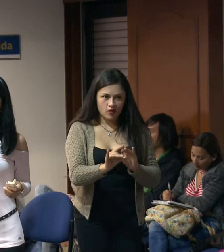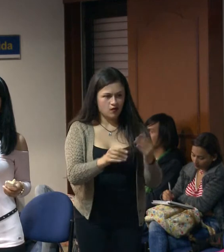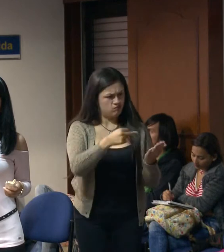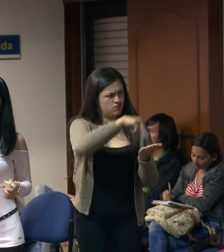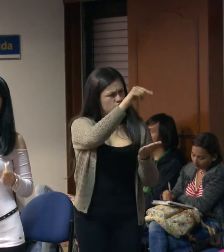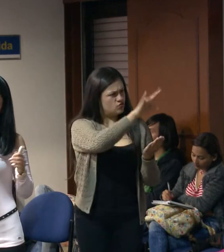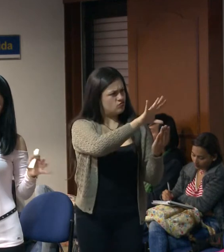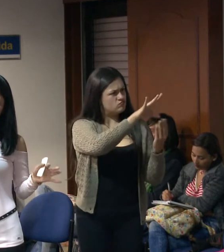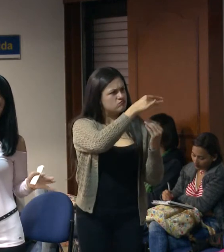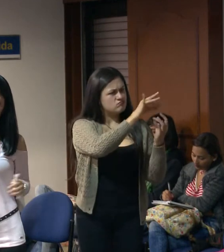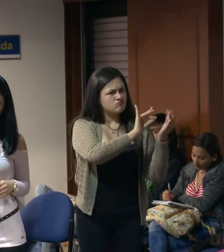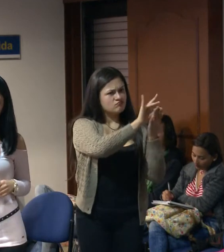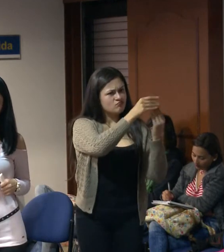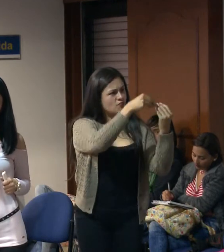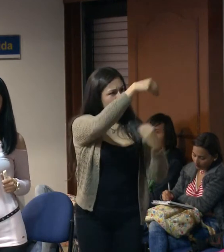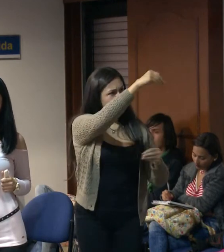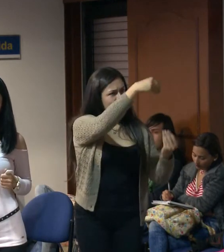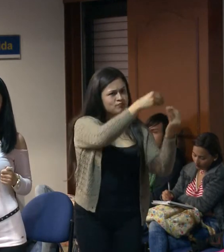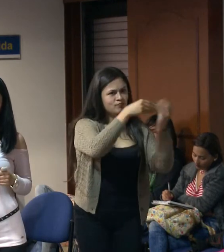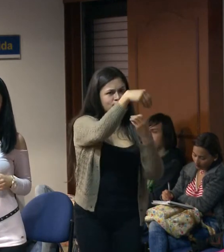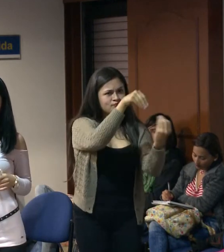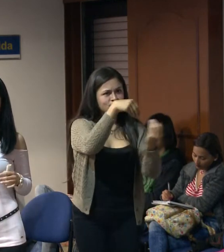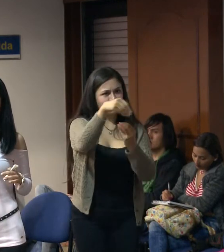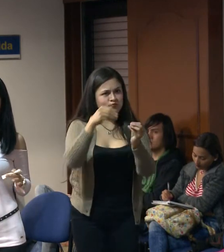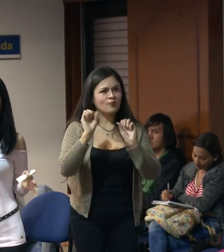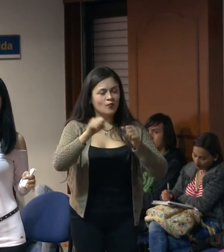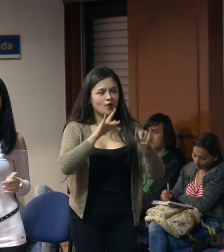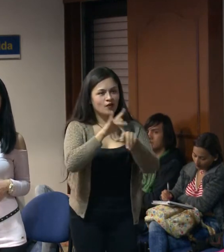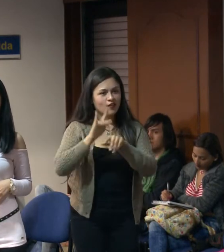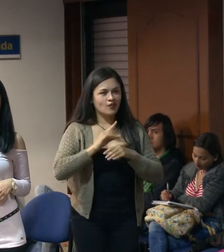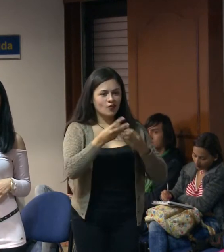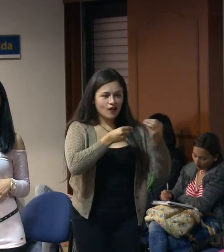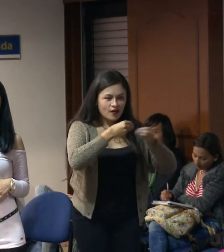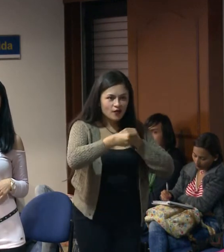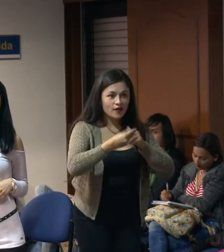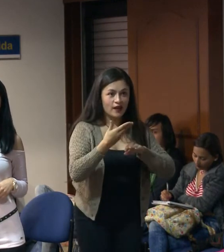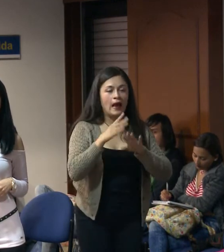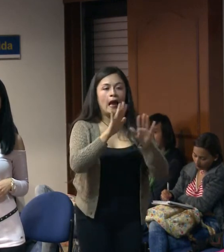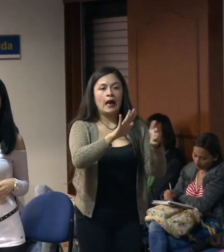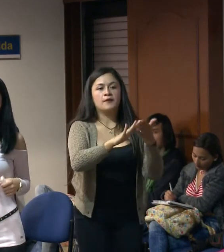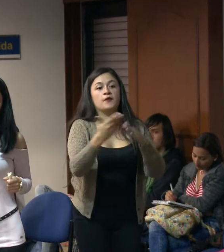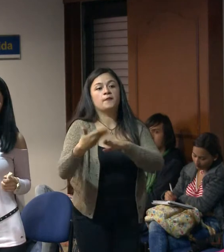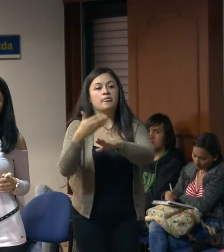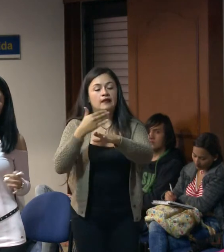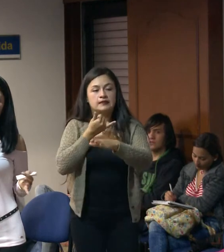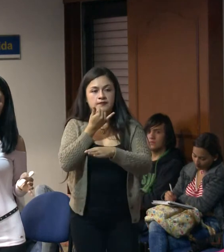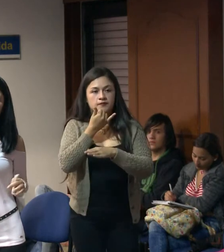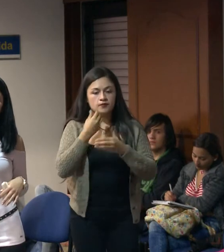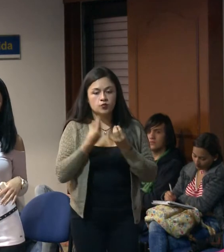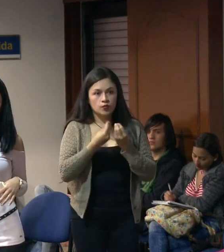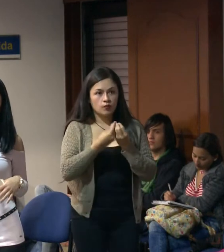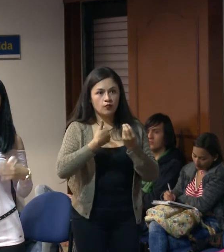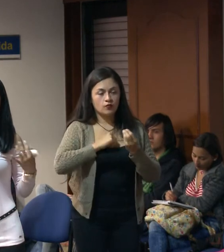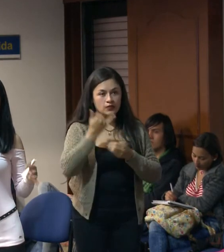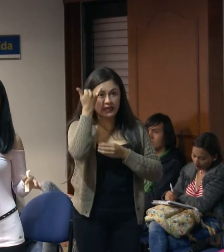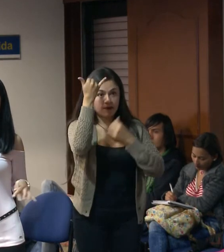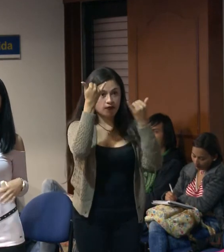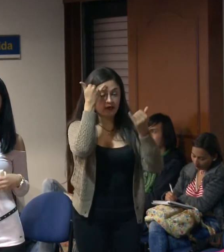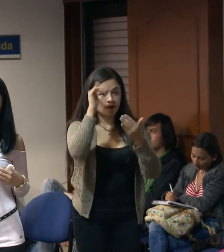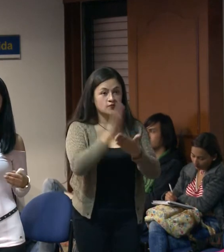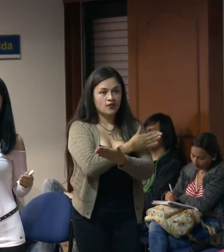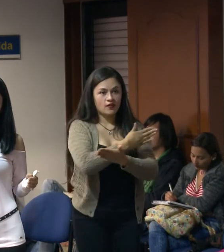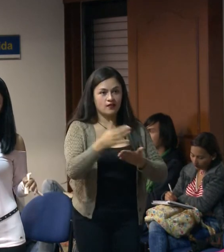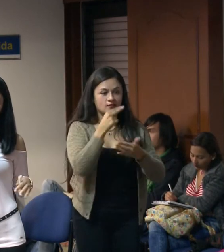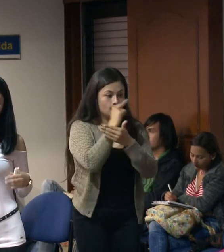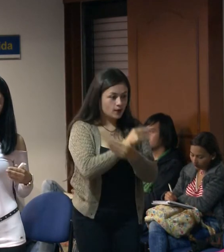Entonces, bueno, antes de eso, se me había olvidado, nosotras creamos una canción de saludo con el objetivo de activarlos